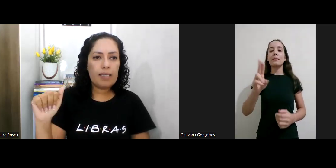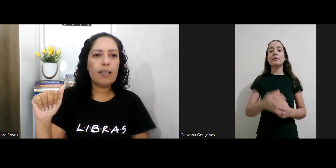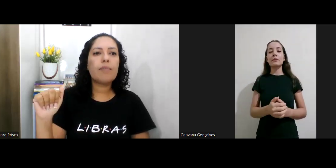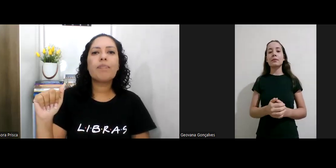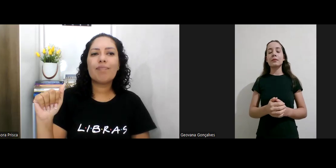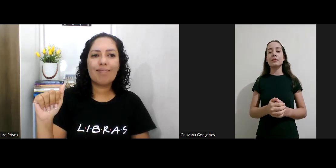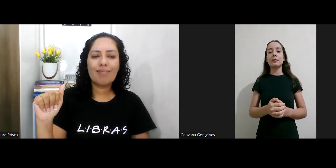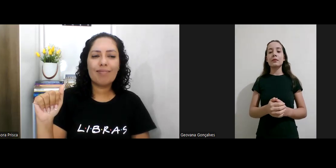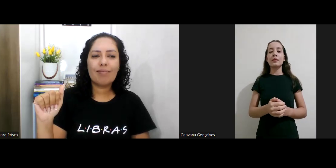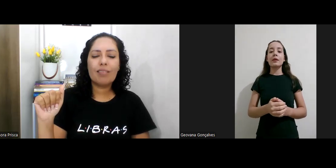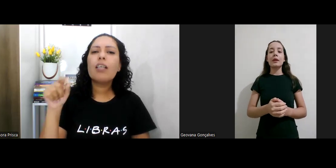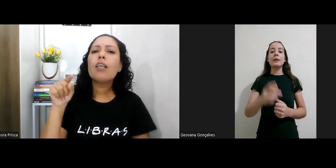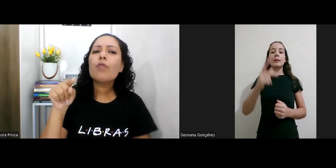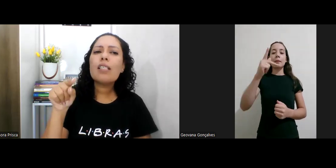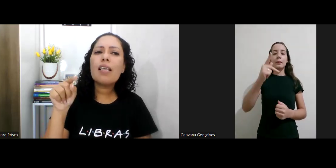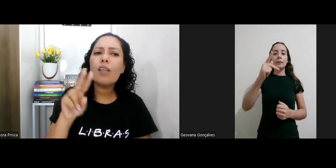Priscila.